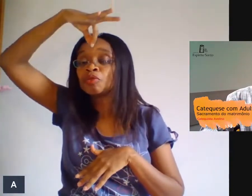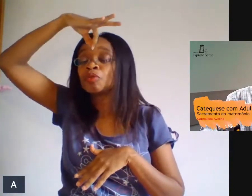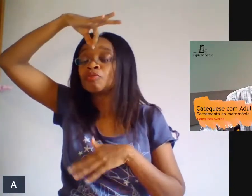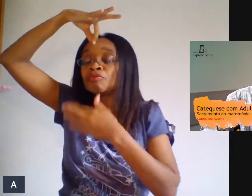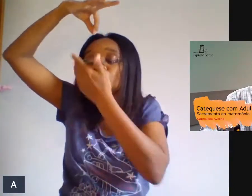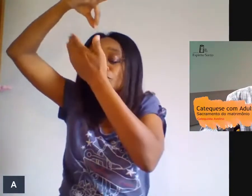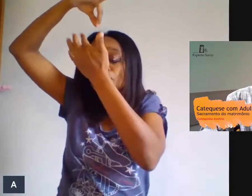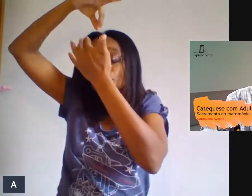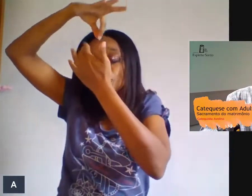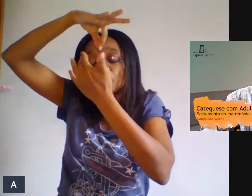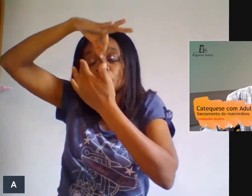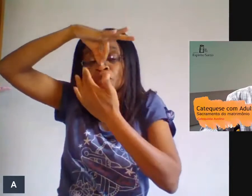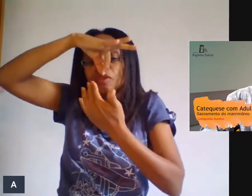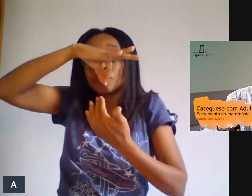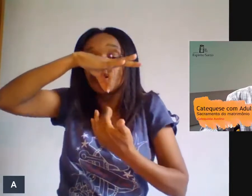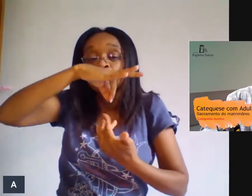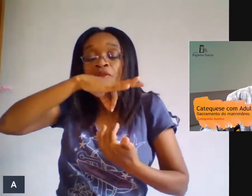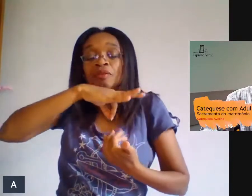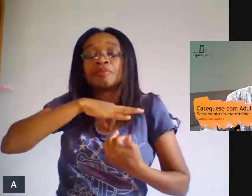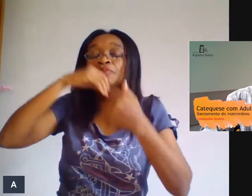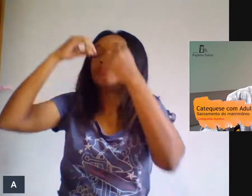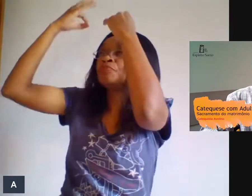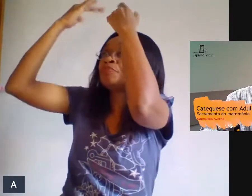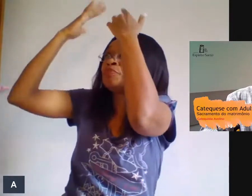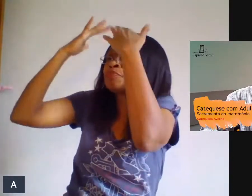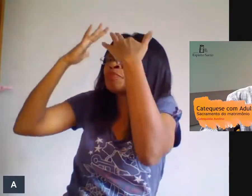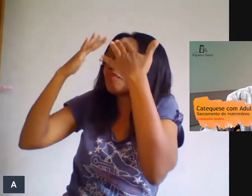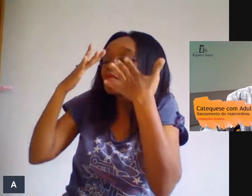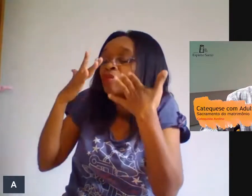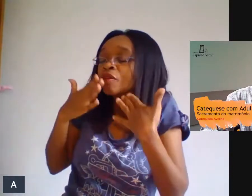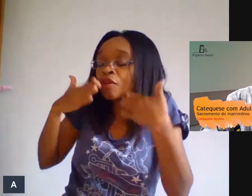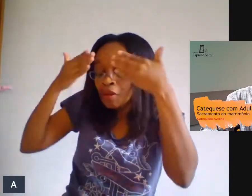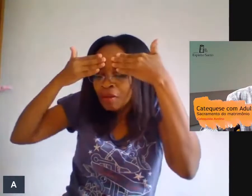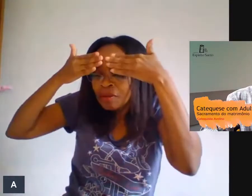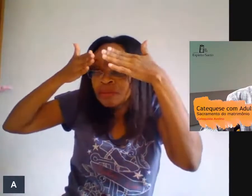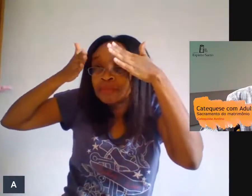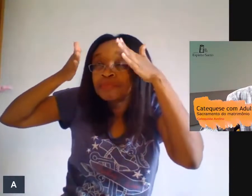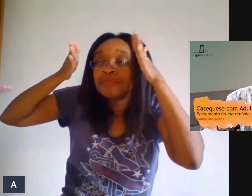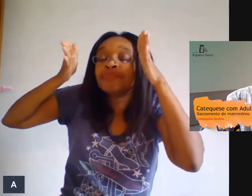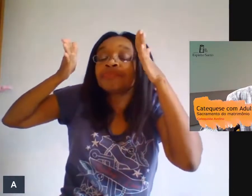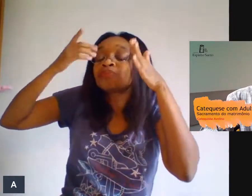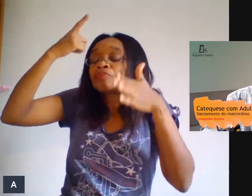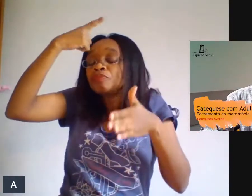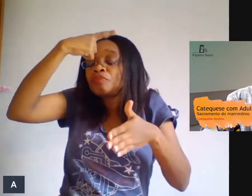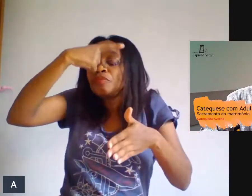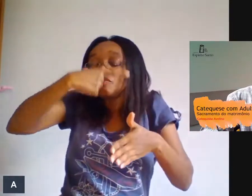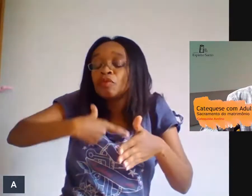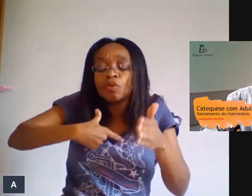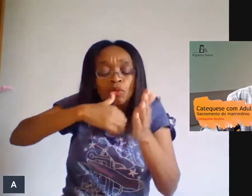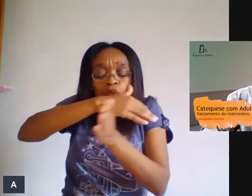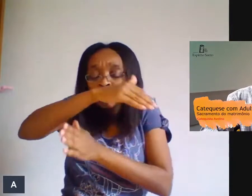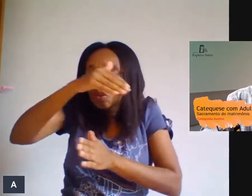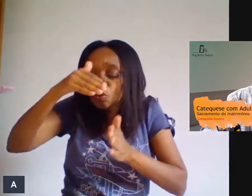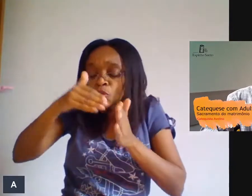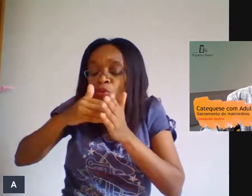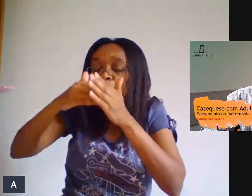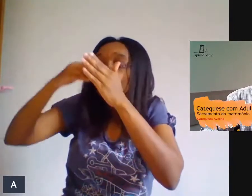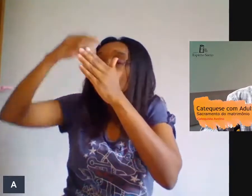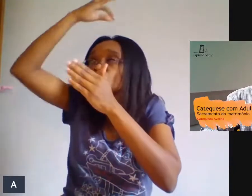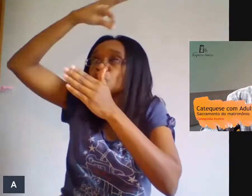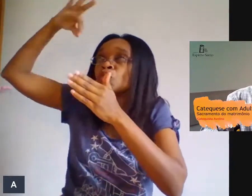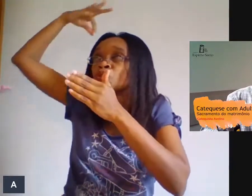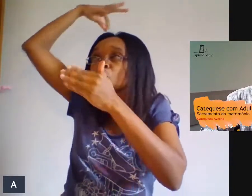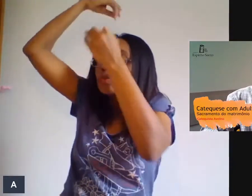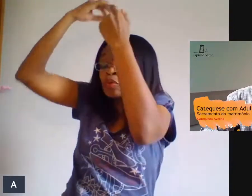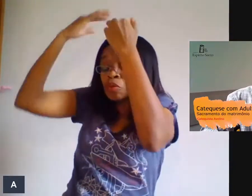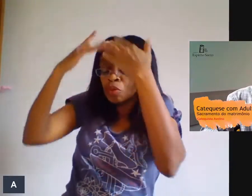venha nos iluminar, que venha abrir a nossa mente, todo o nosso ser, para que tudo que for falado aqui